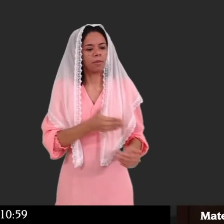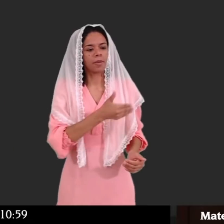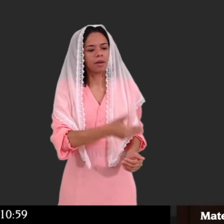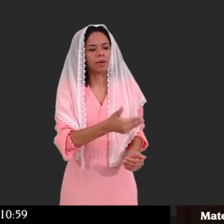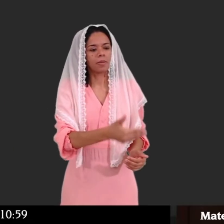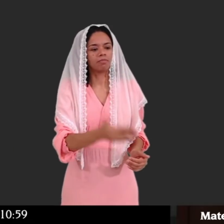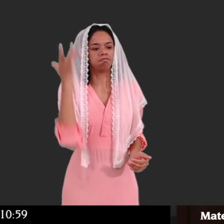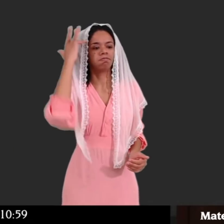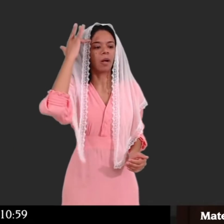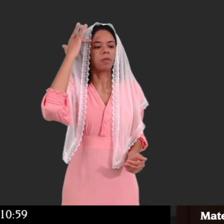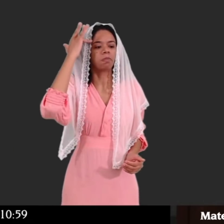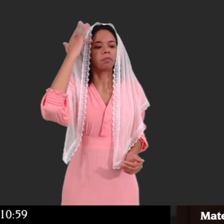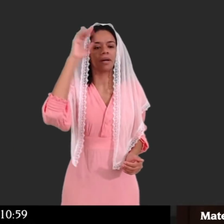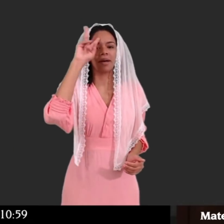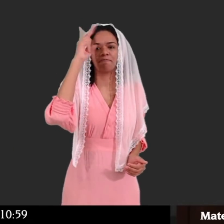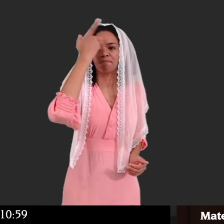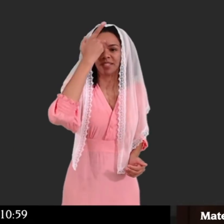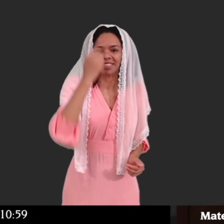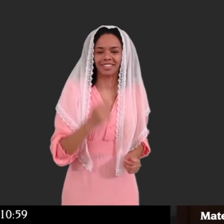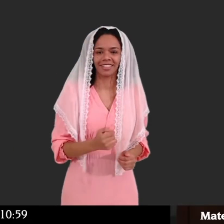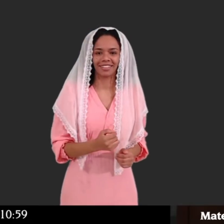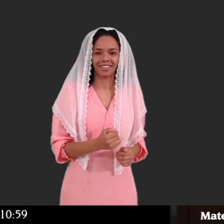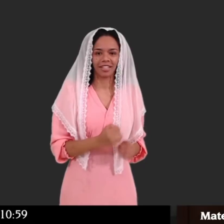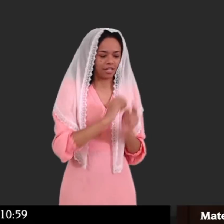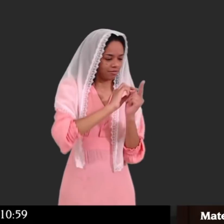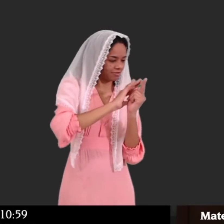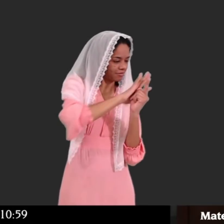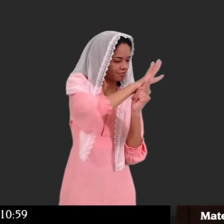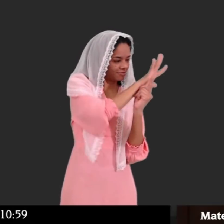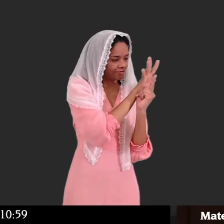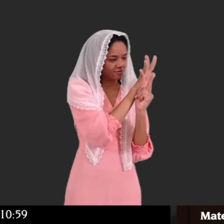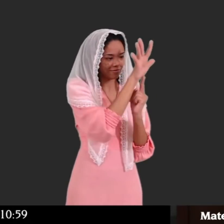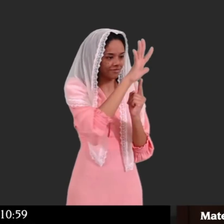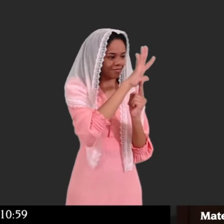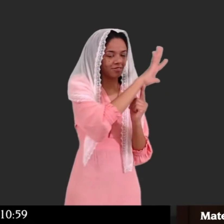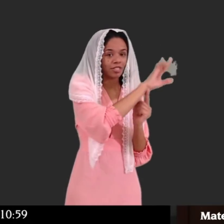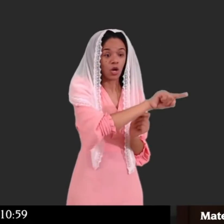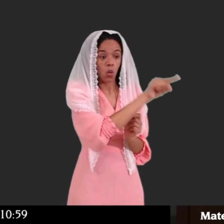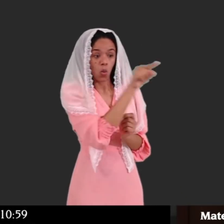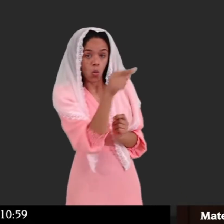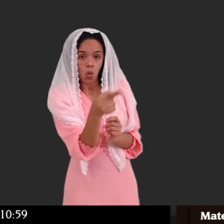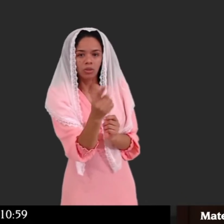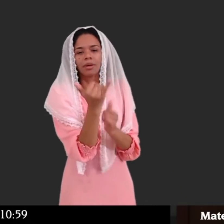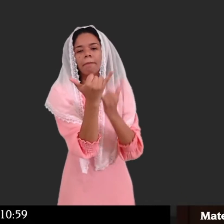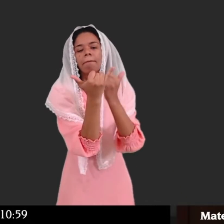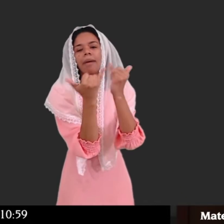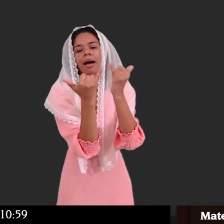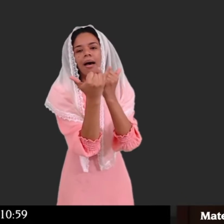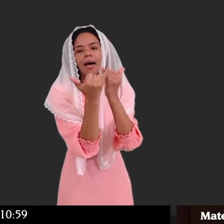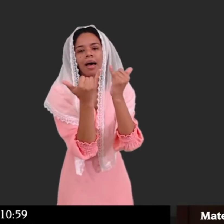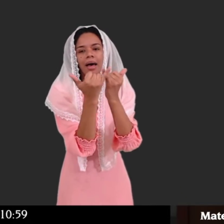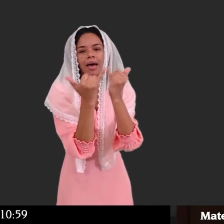o joio e o trigo são plantas que se parecem quando são pequenas, mas quando elas crescem elas